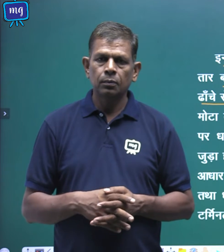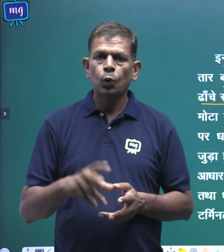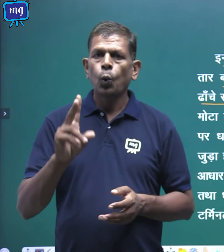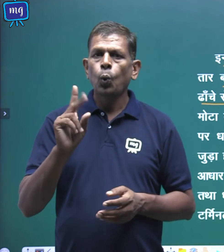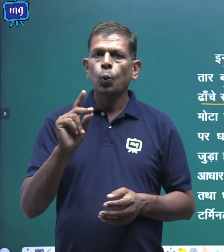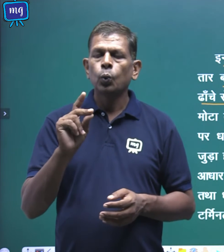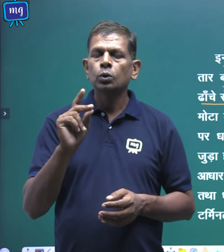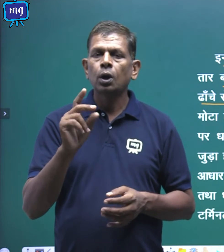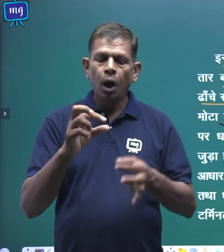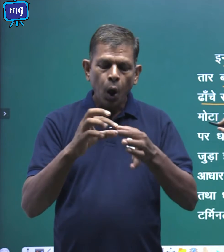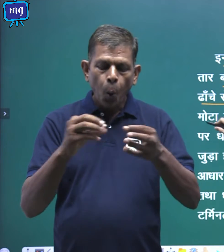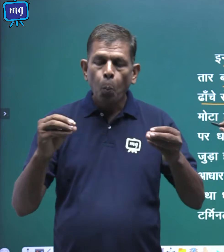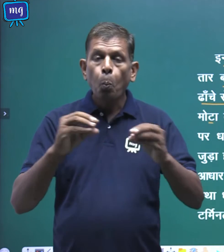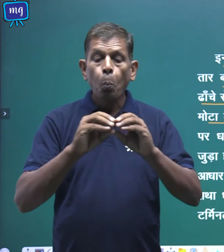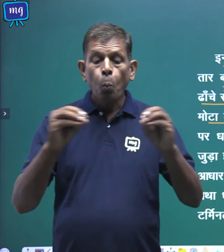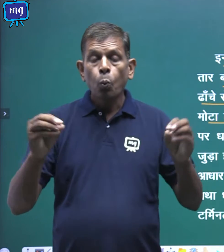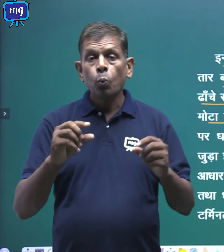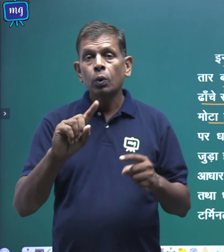दूसरा मोटा तार